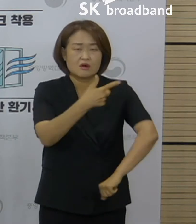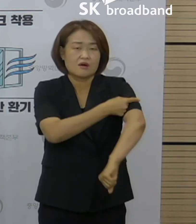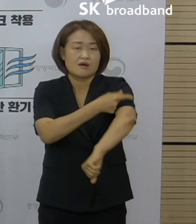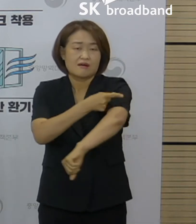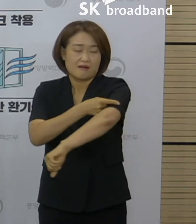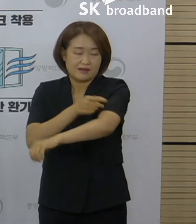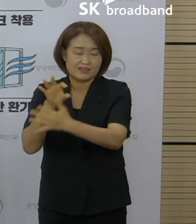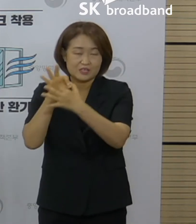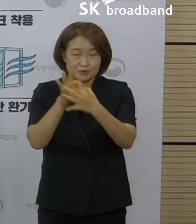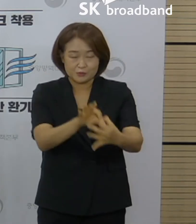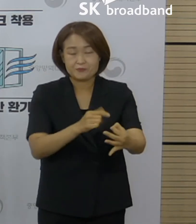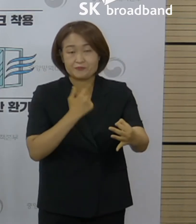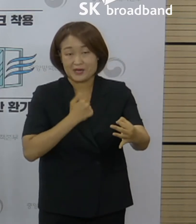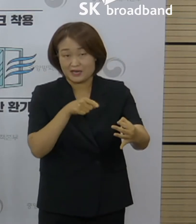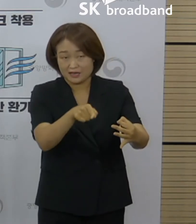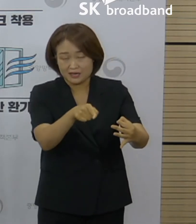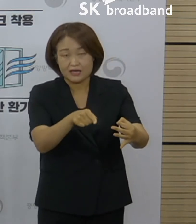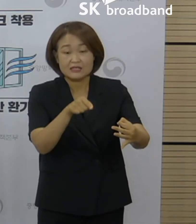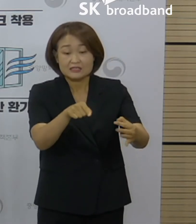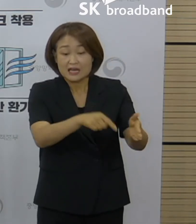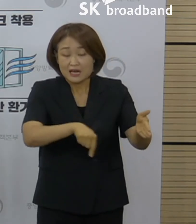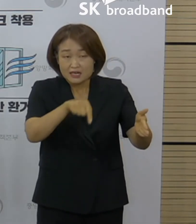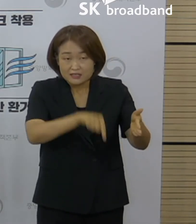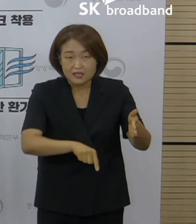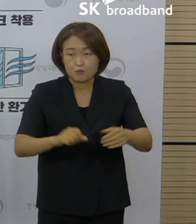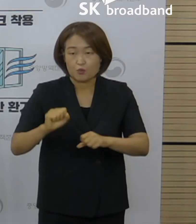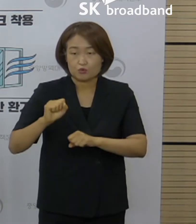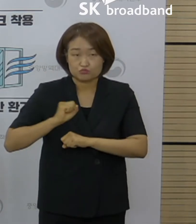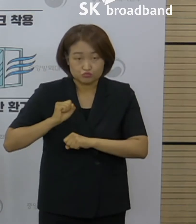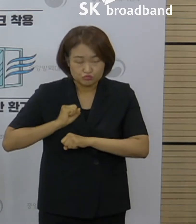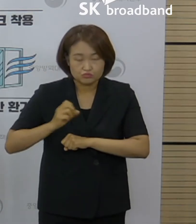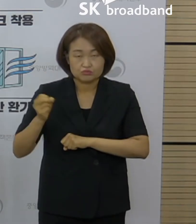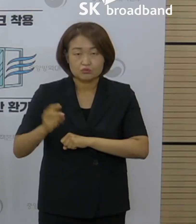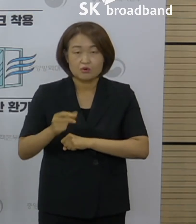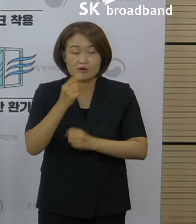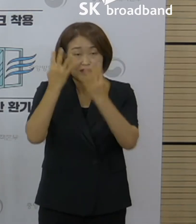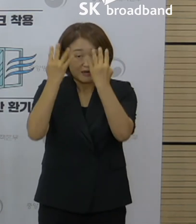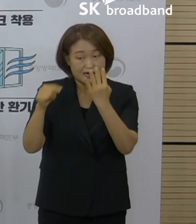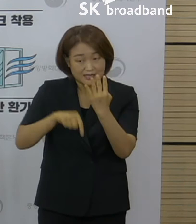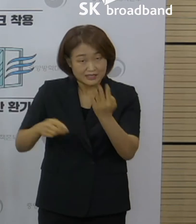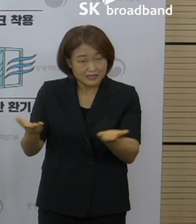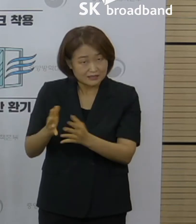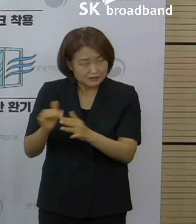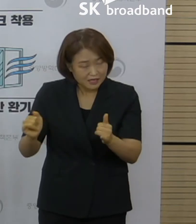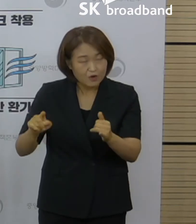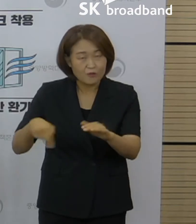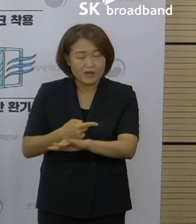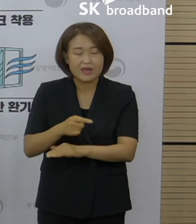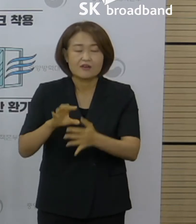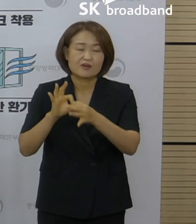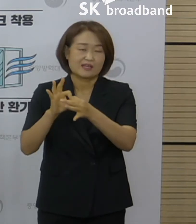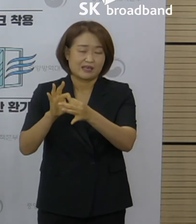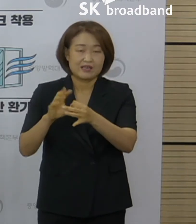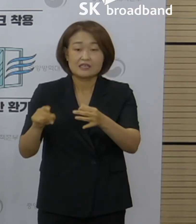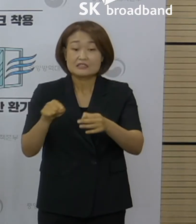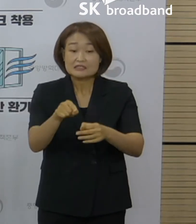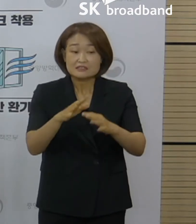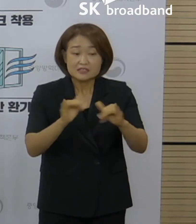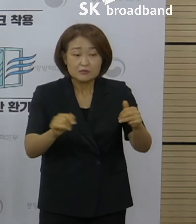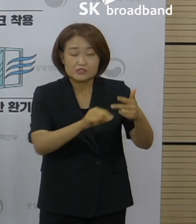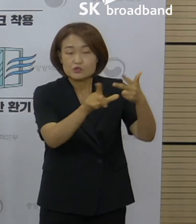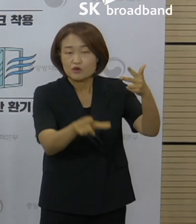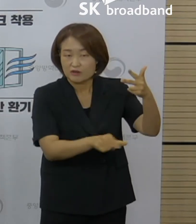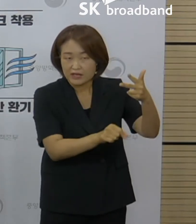접종 대상자들과 그 군부대와 교정시설 접종 대상자 이 분들은 이제 7월